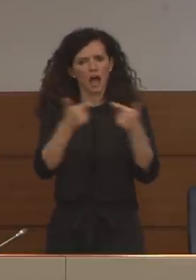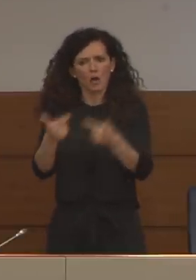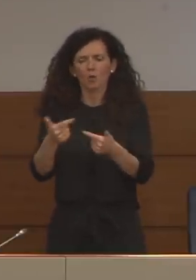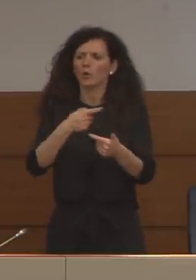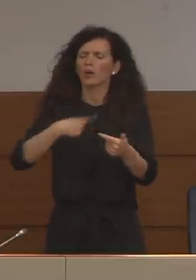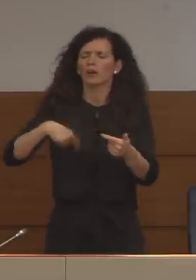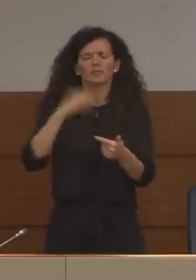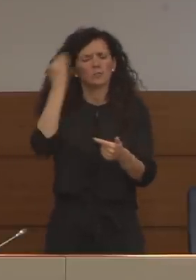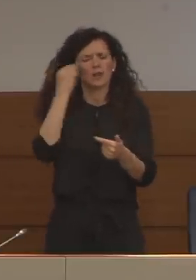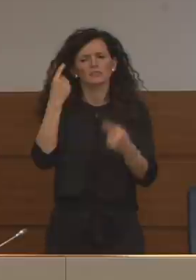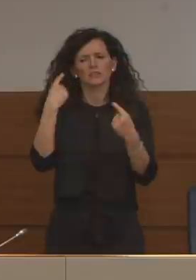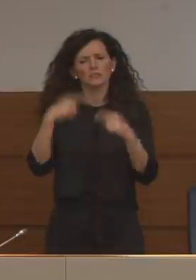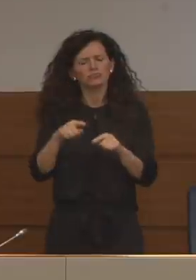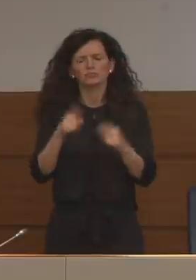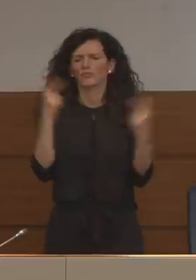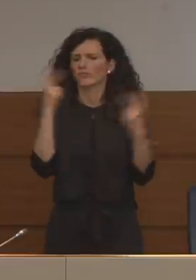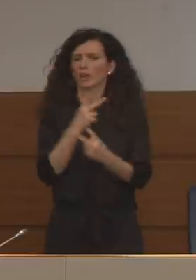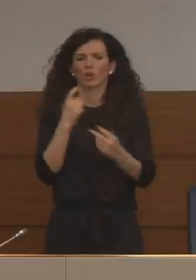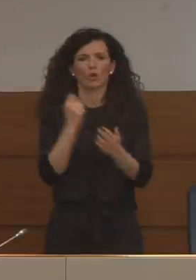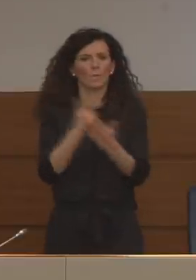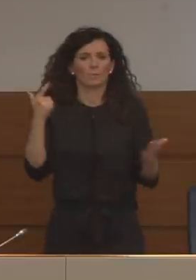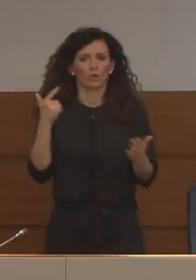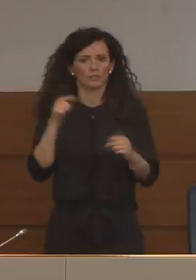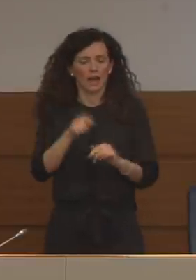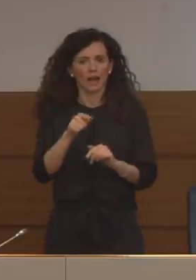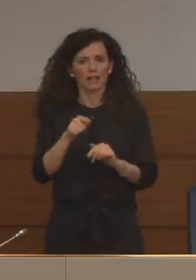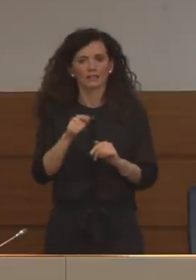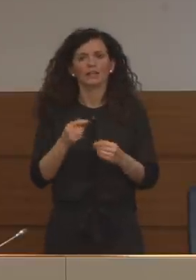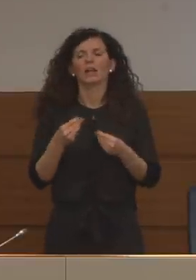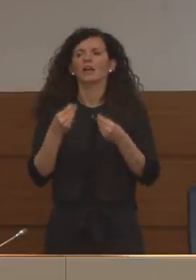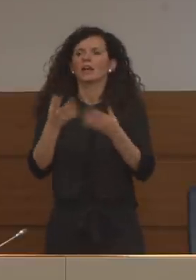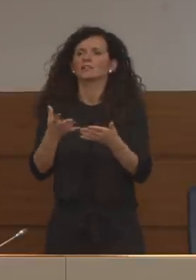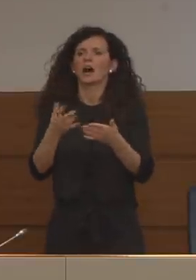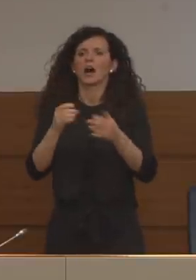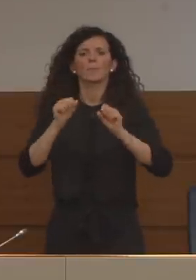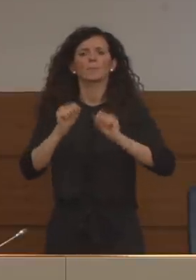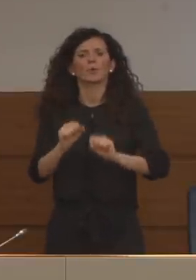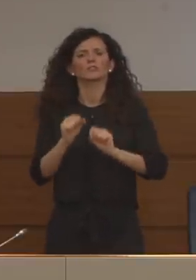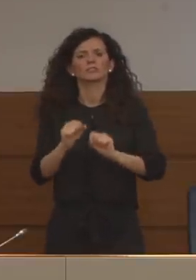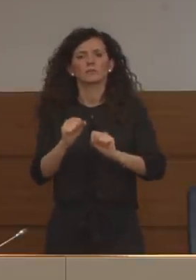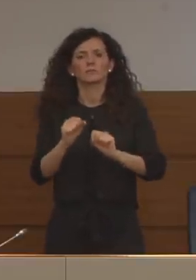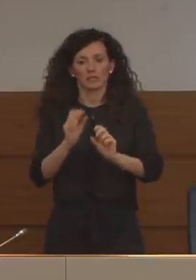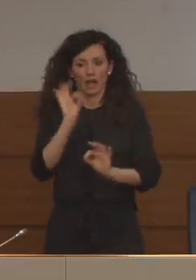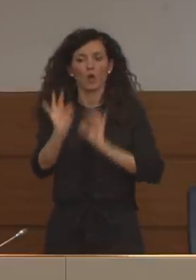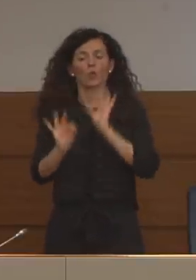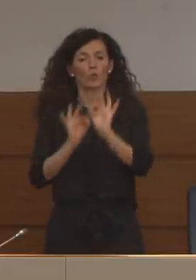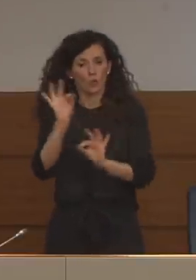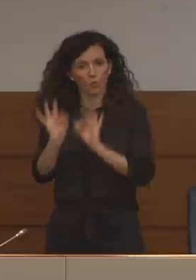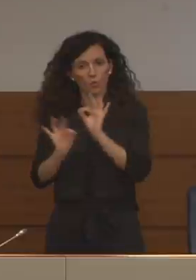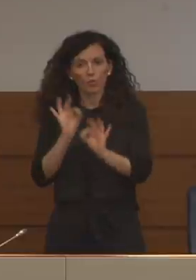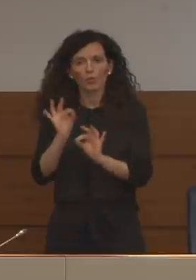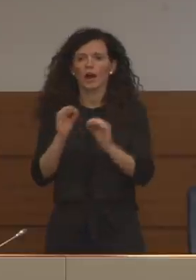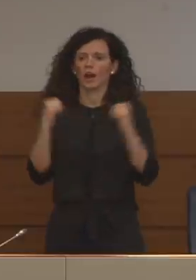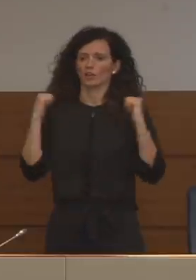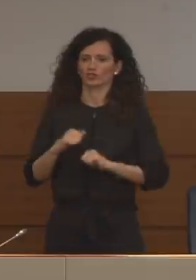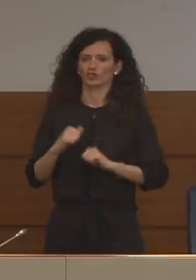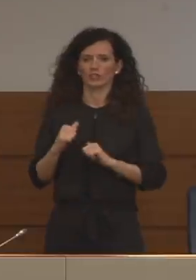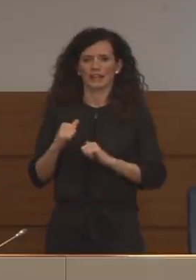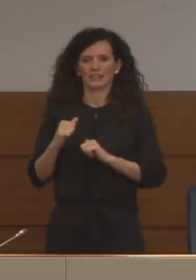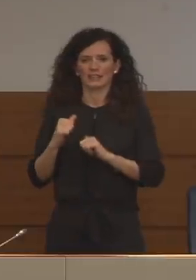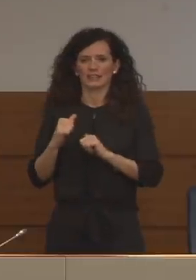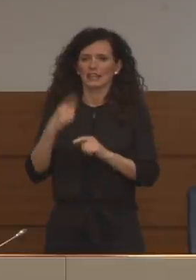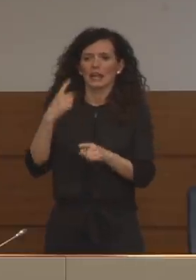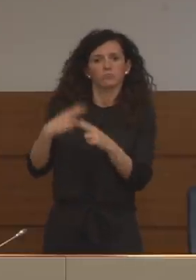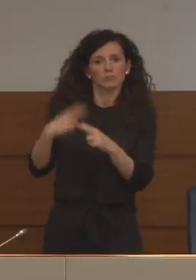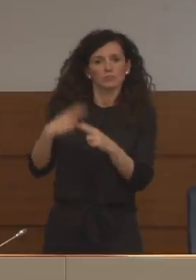serve per assicurare la possibilità di curare i nostri concittadini quindi voglio